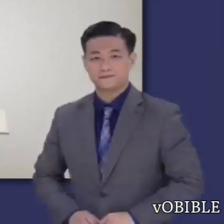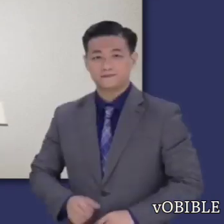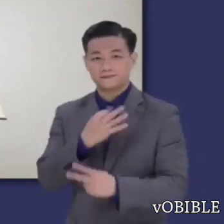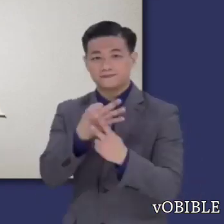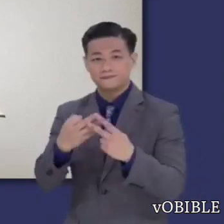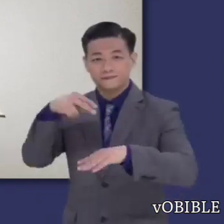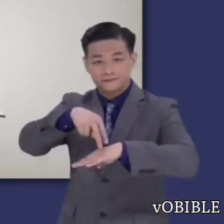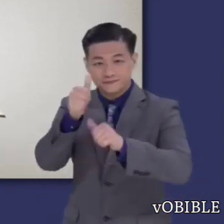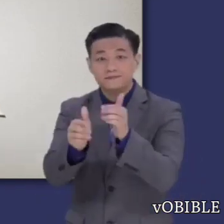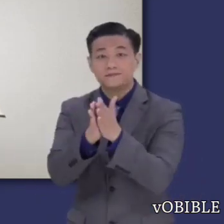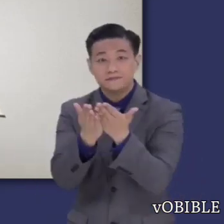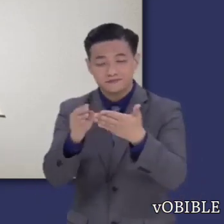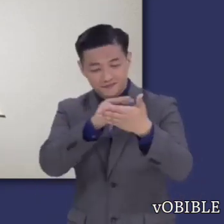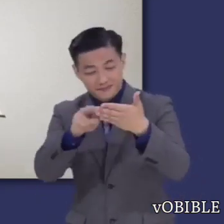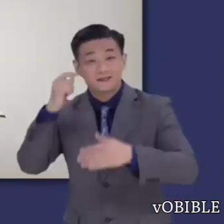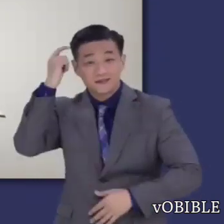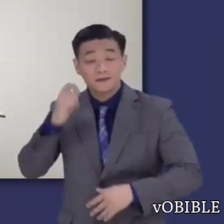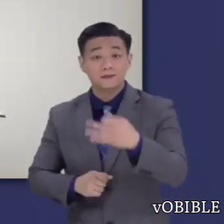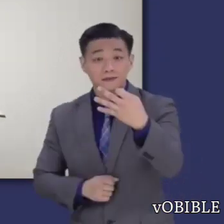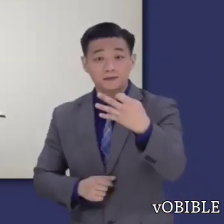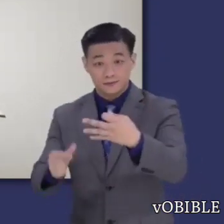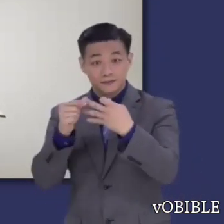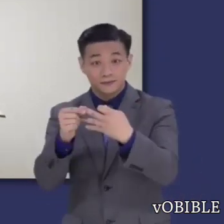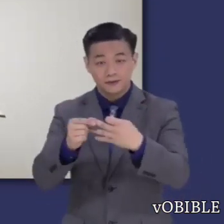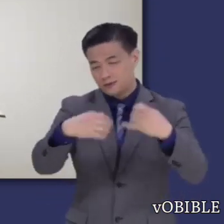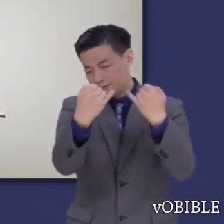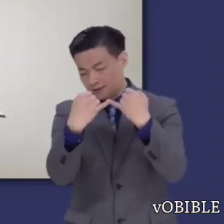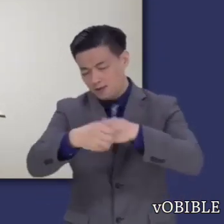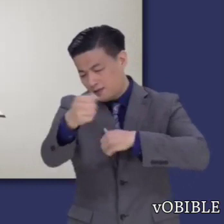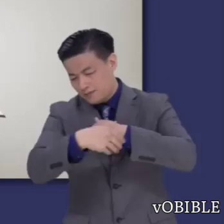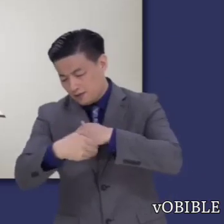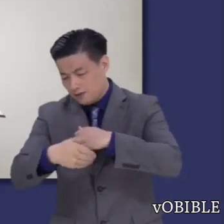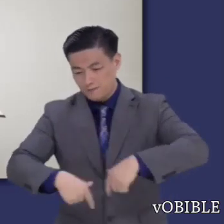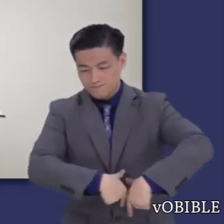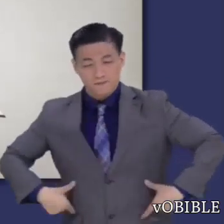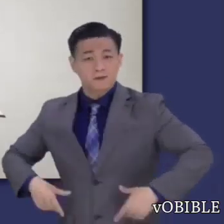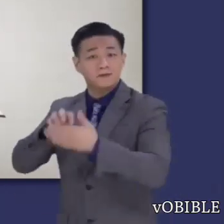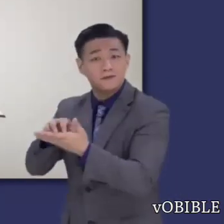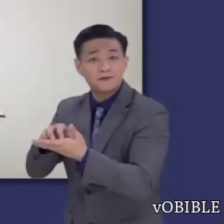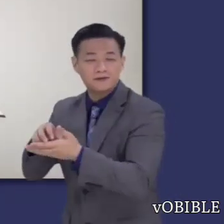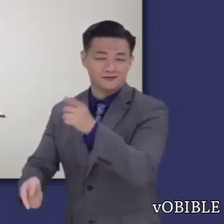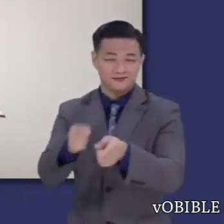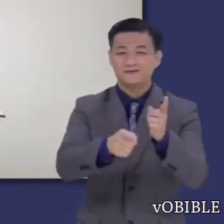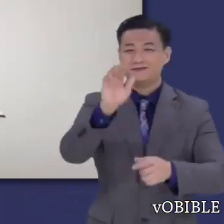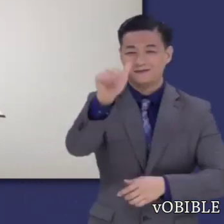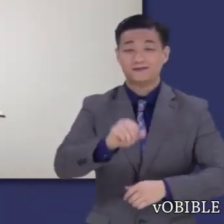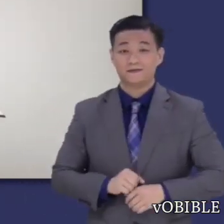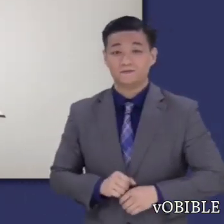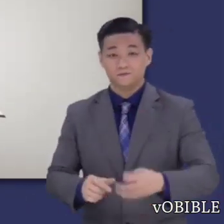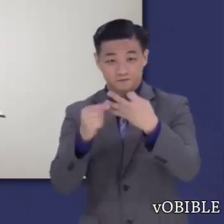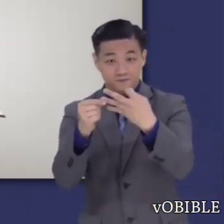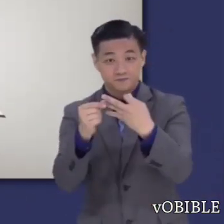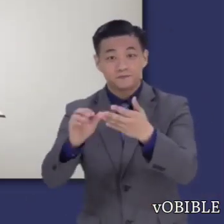你读腓立比书的时候请留意，我们在考验下勇敢坚定可以鼓励其他人，